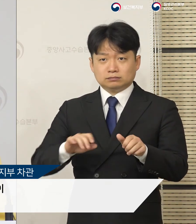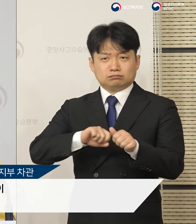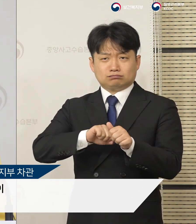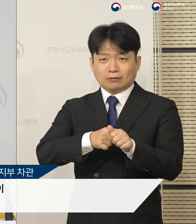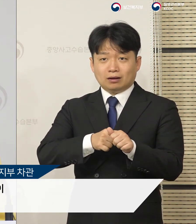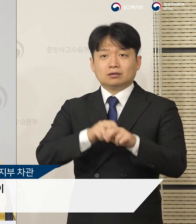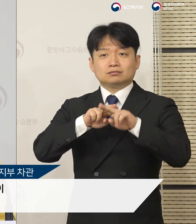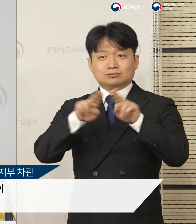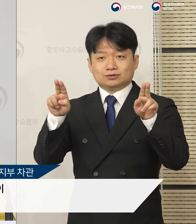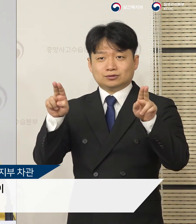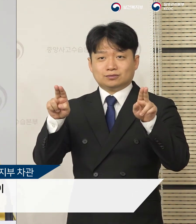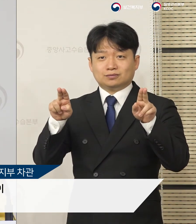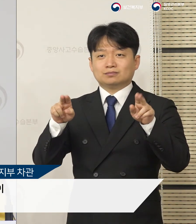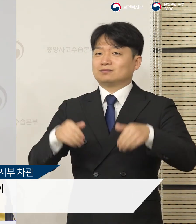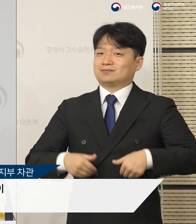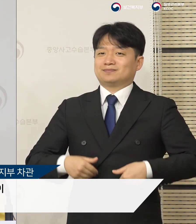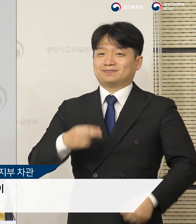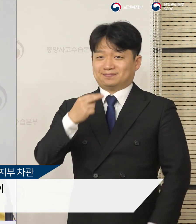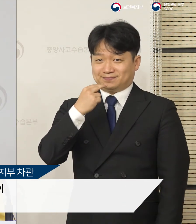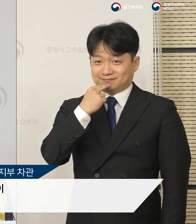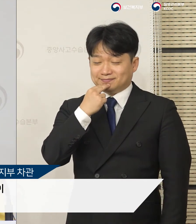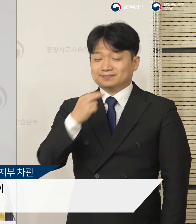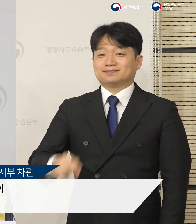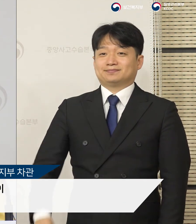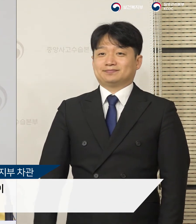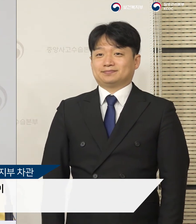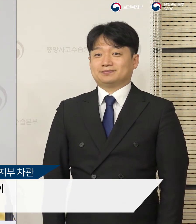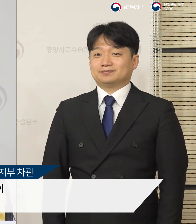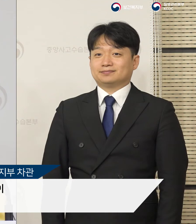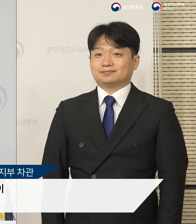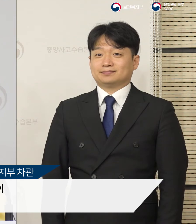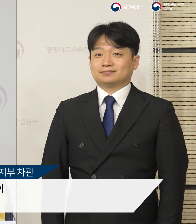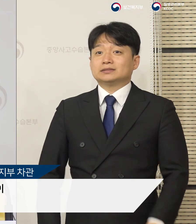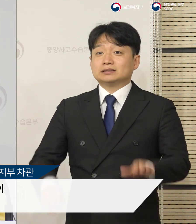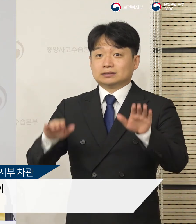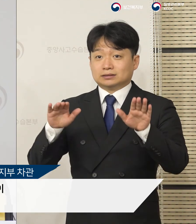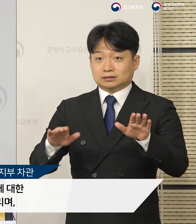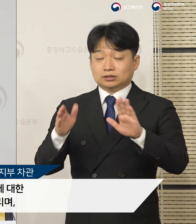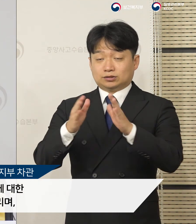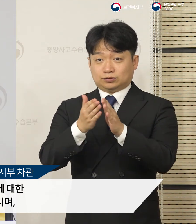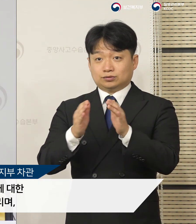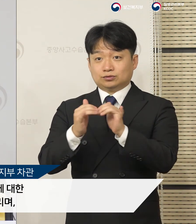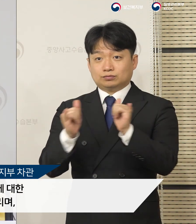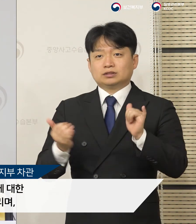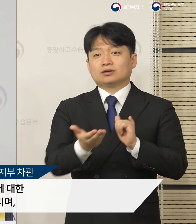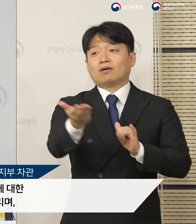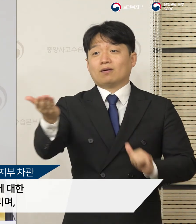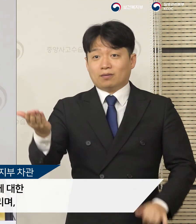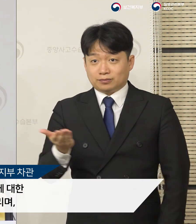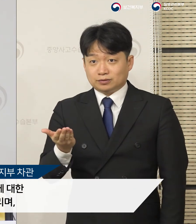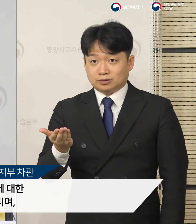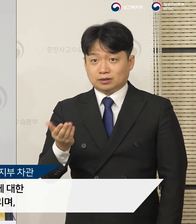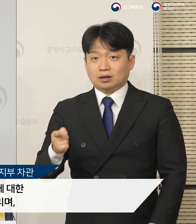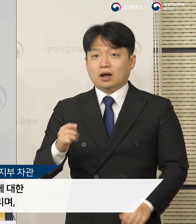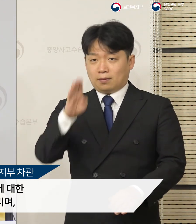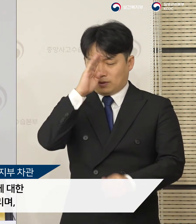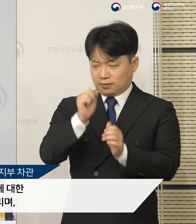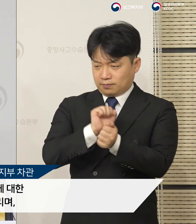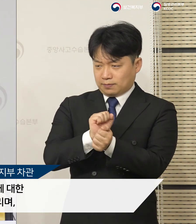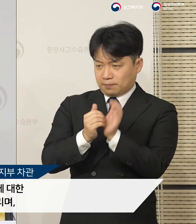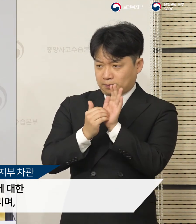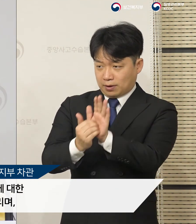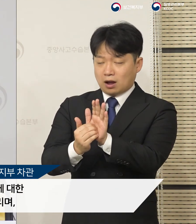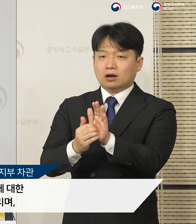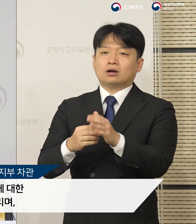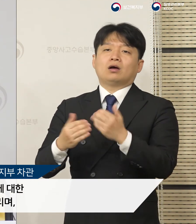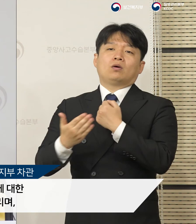굳이 연기하거나 취소할 필요성이 없다고 말씀드렸습니다. 지금까지 국민 여러분들께서 보여주신 방역에